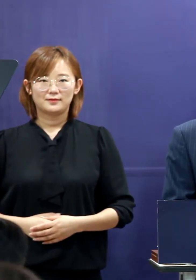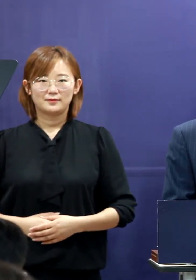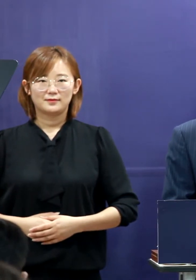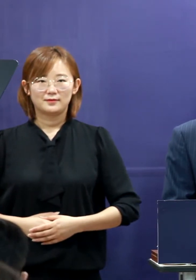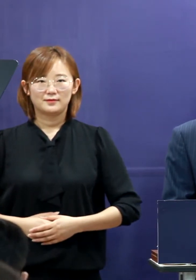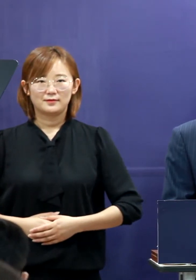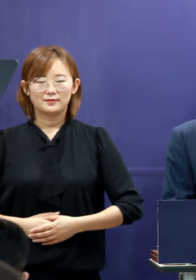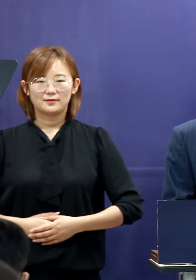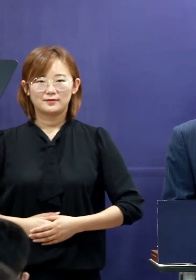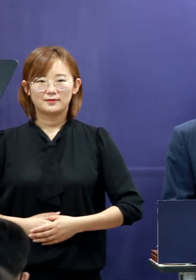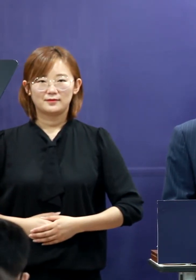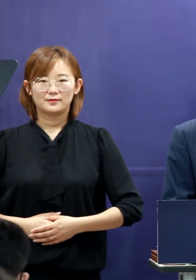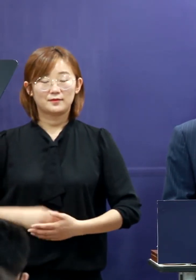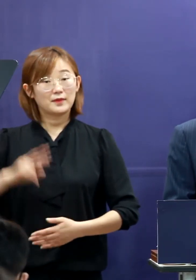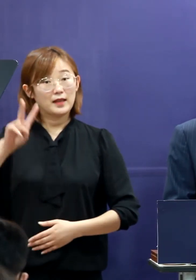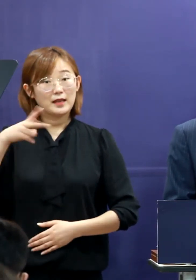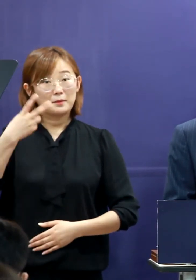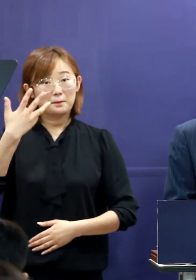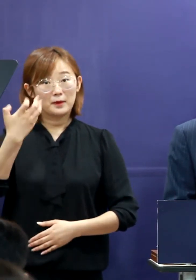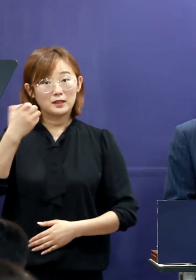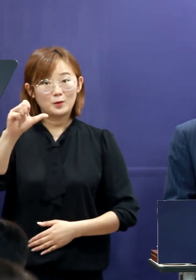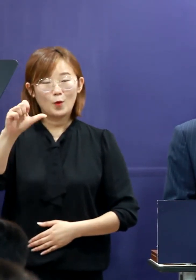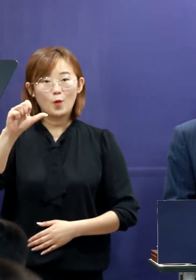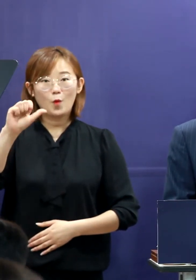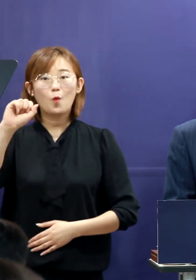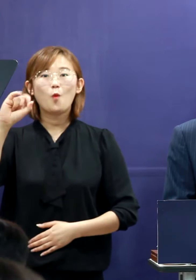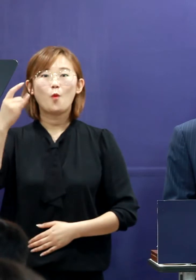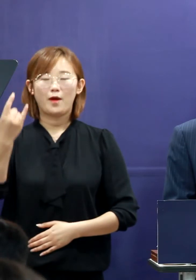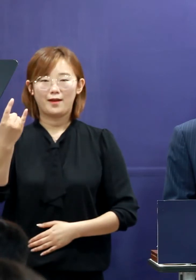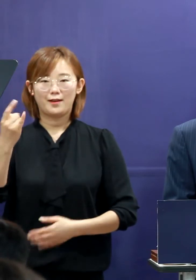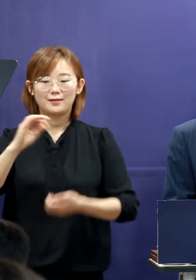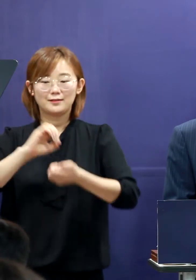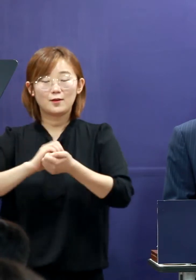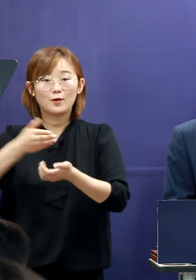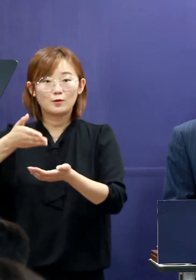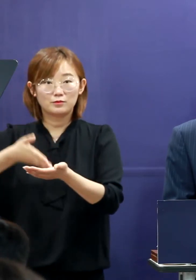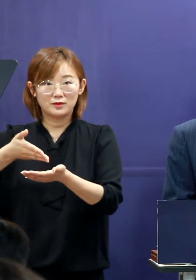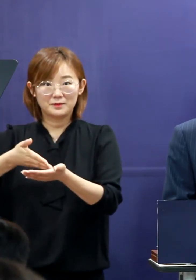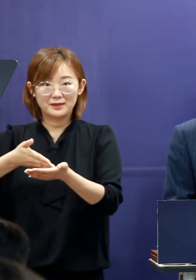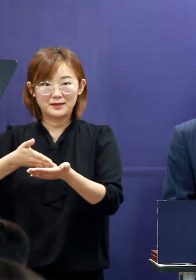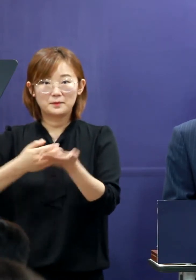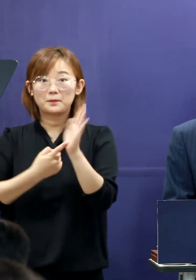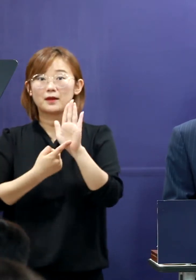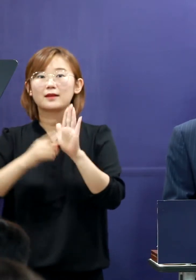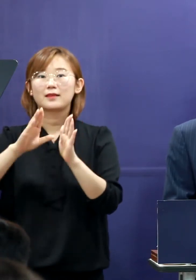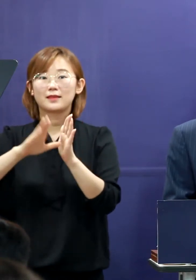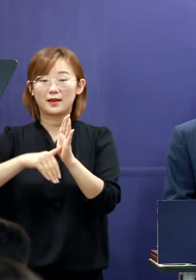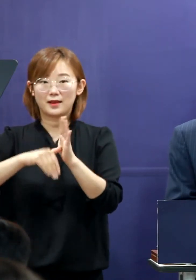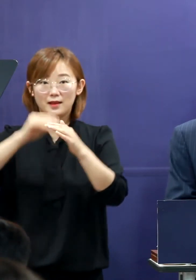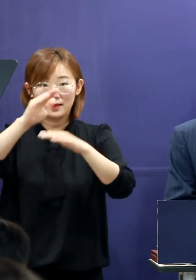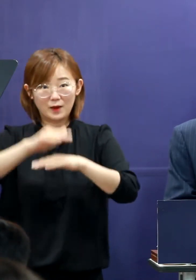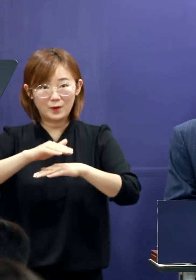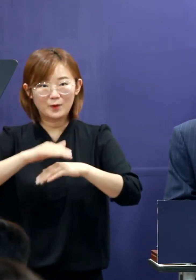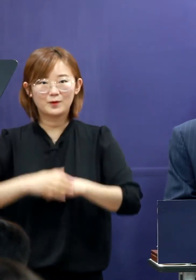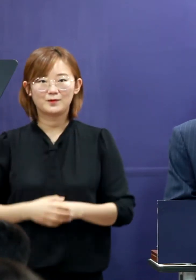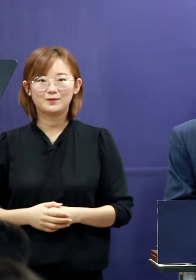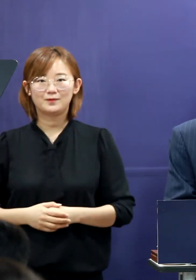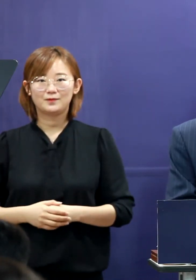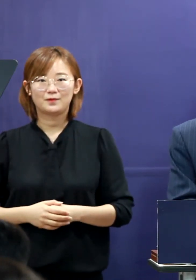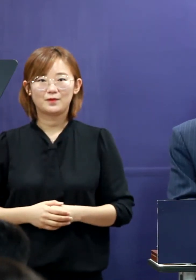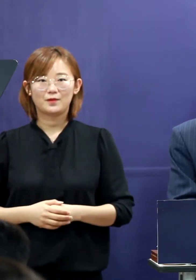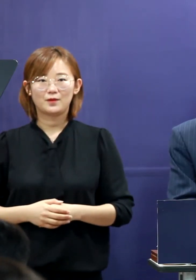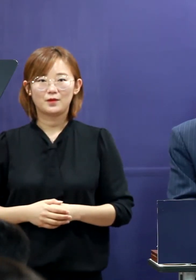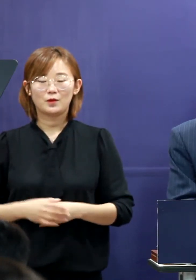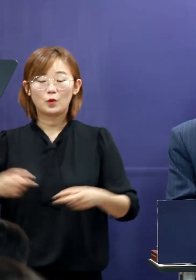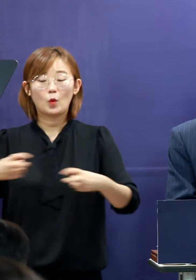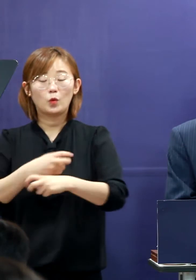몇 번째죠? 285회 정례 브리핑에서 우리 교통과장이